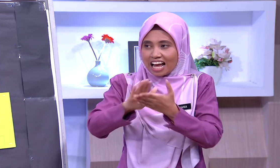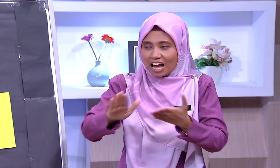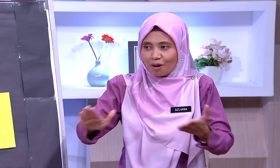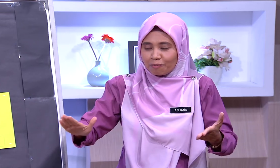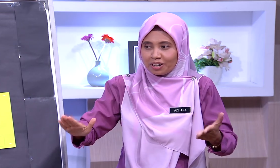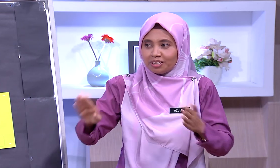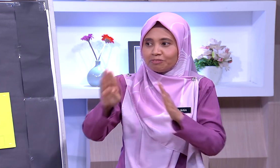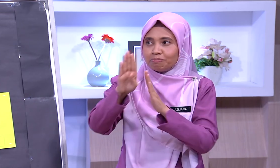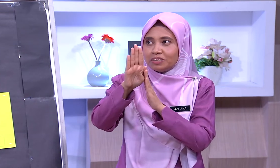selamat